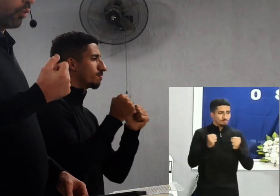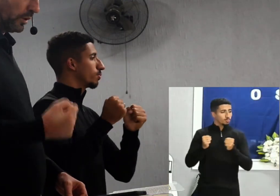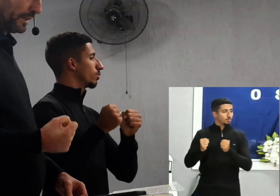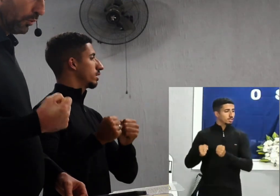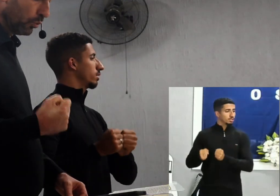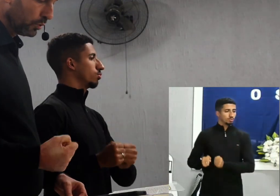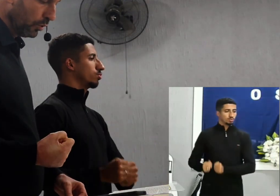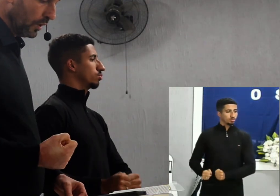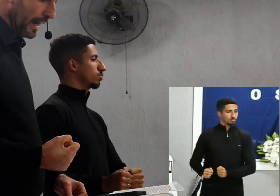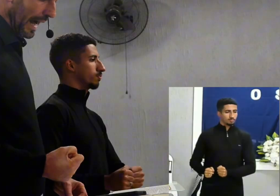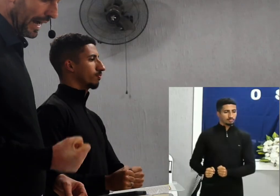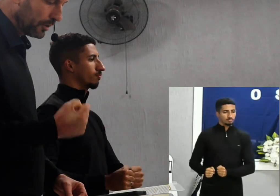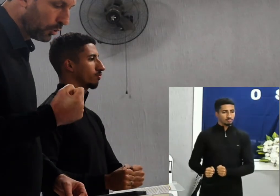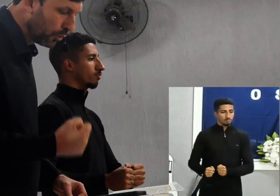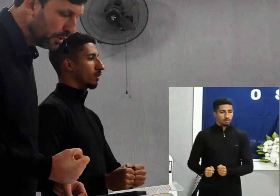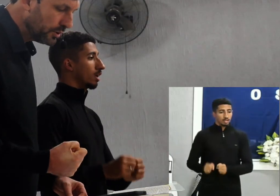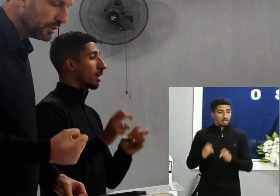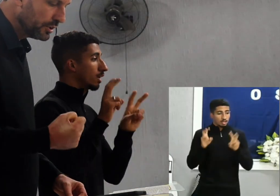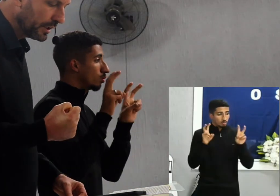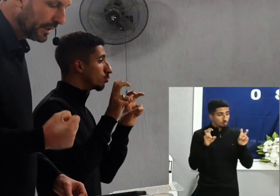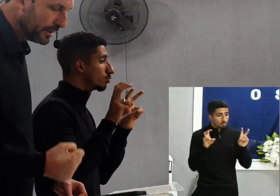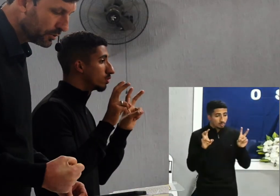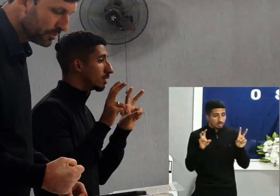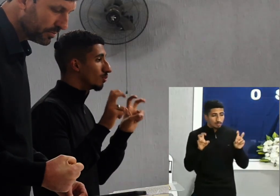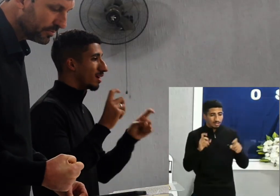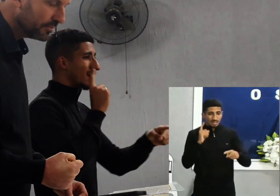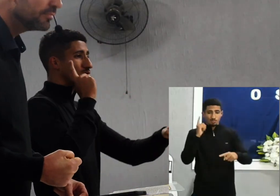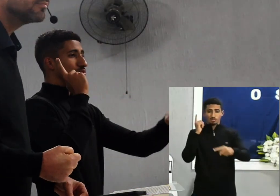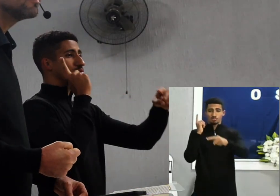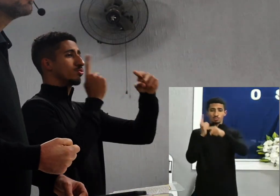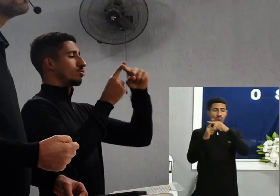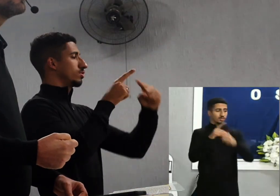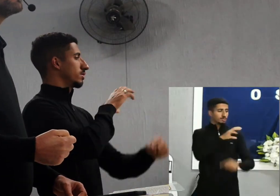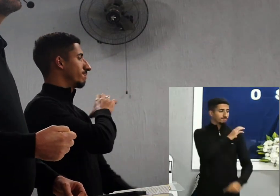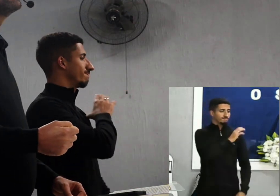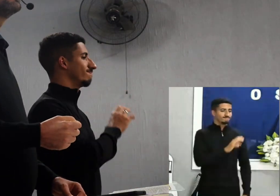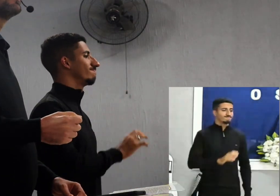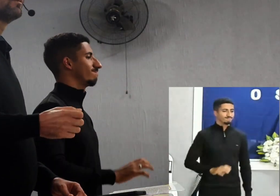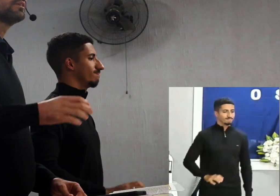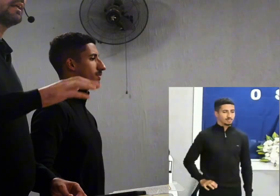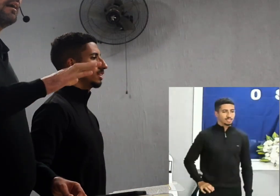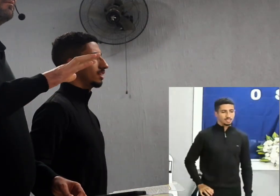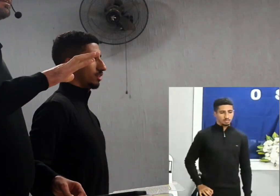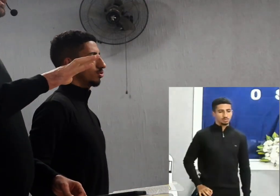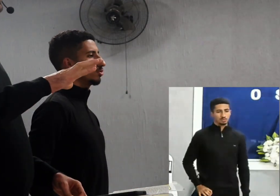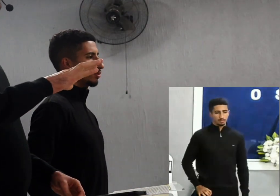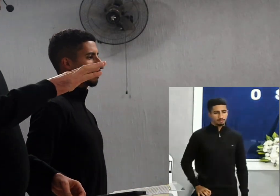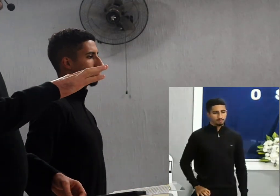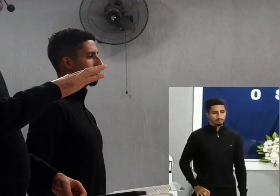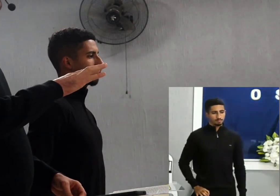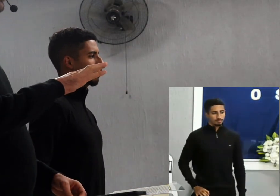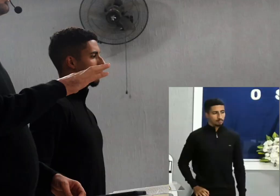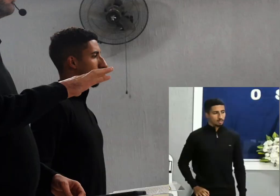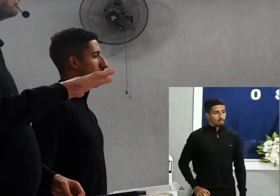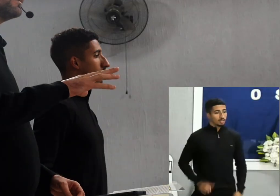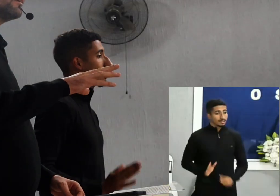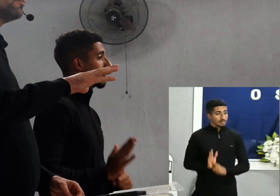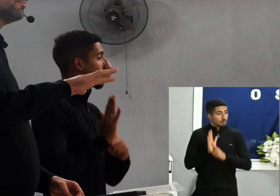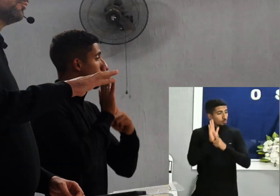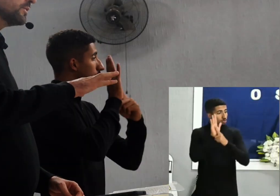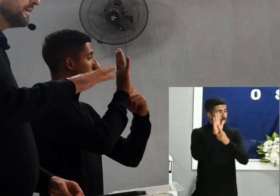como conteúdo a cruz de Cristo. Então ele está esclarecendo para aqueles irmãos,